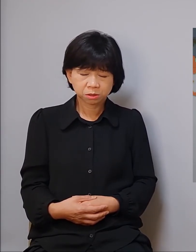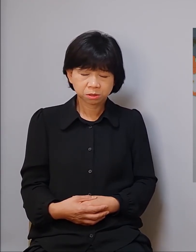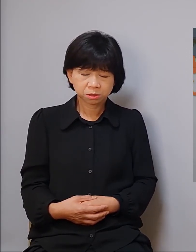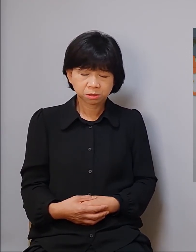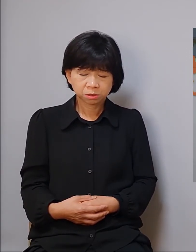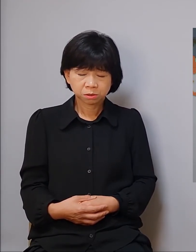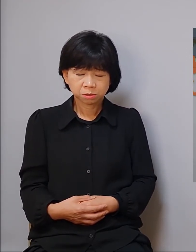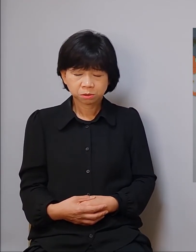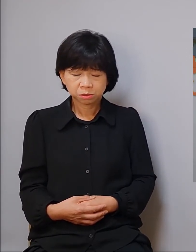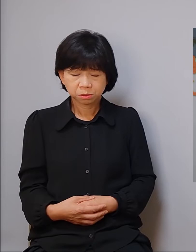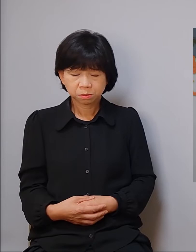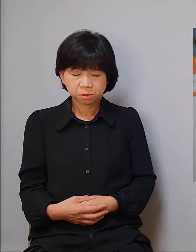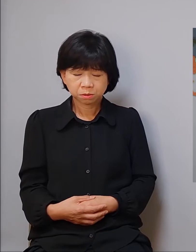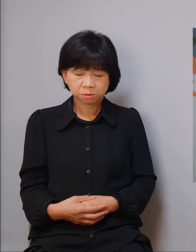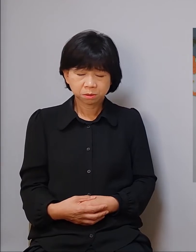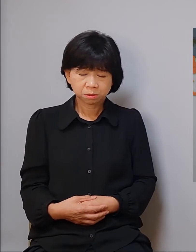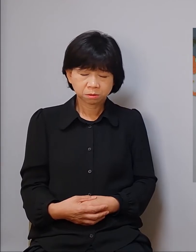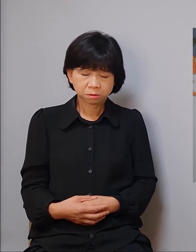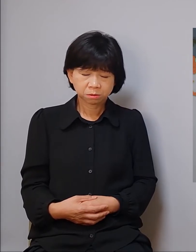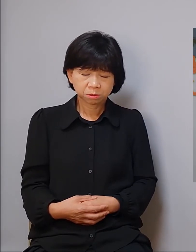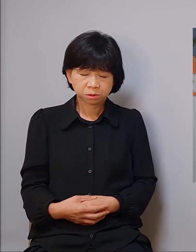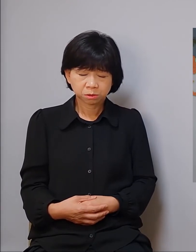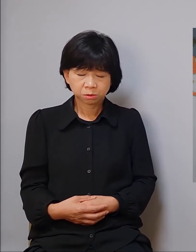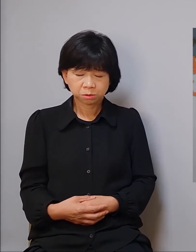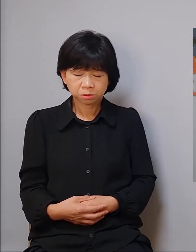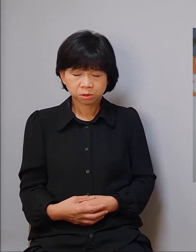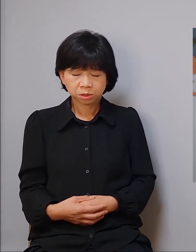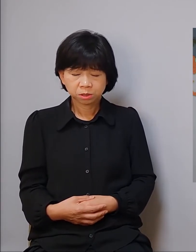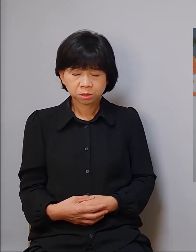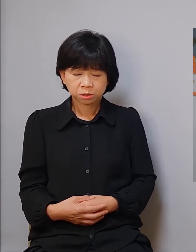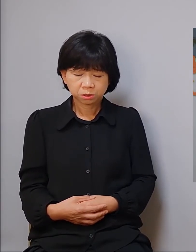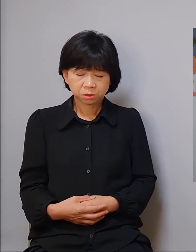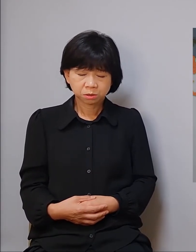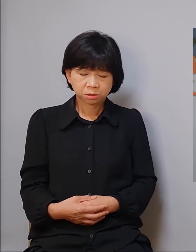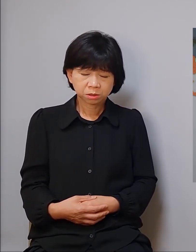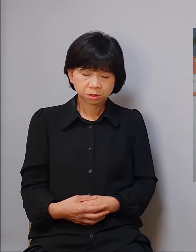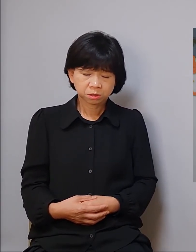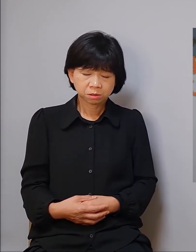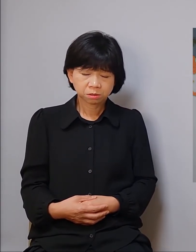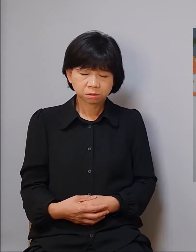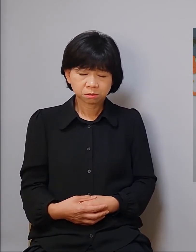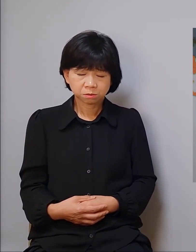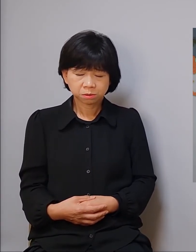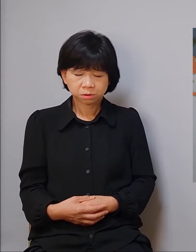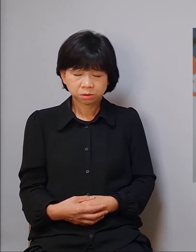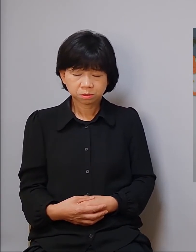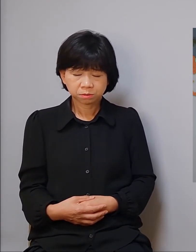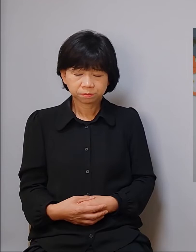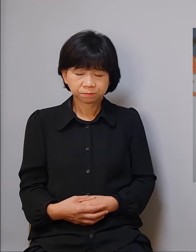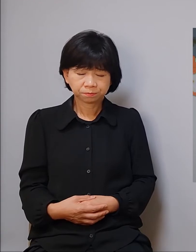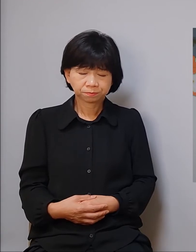열심을 품고 섬길 수 있는 우리들 될 수 있도록 우리 하나님 도와주시옵소서. 하나님만 의지하기를 원합니다.